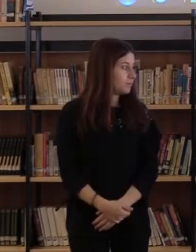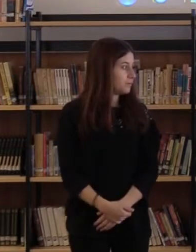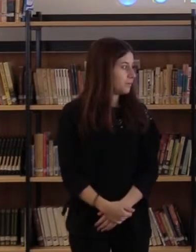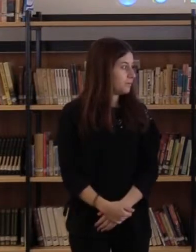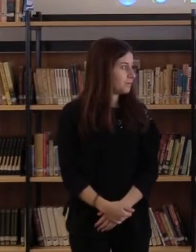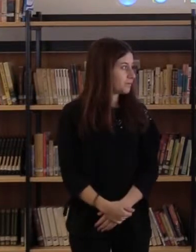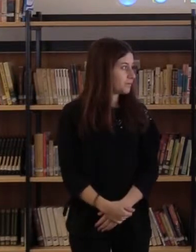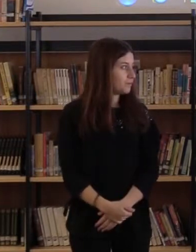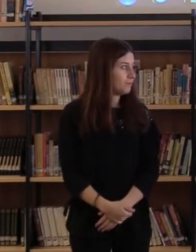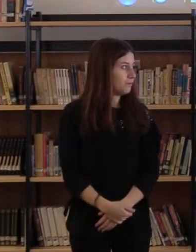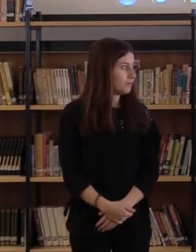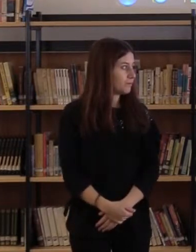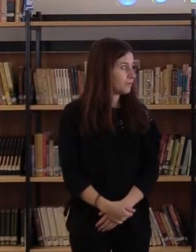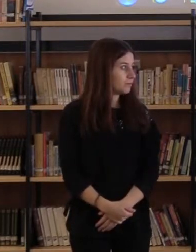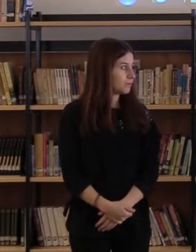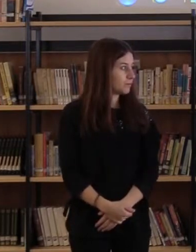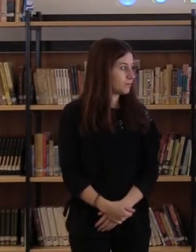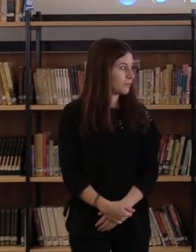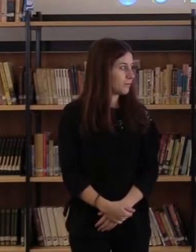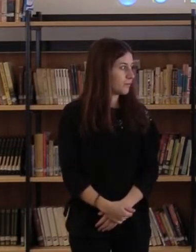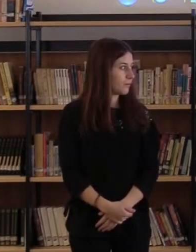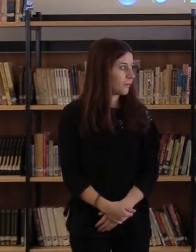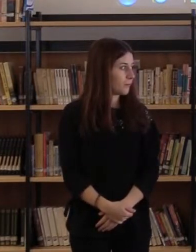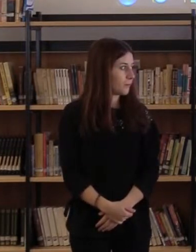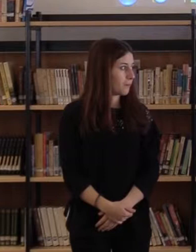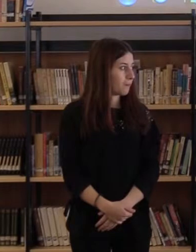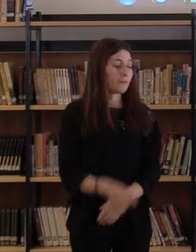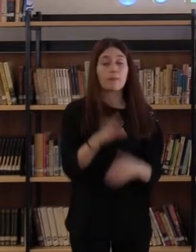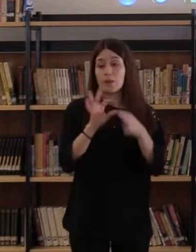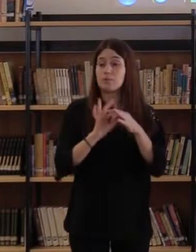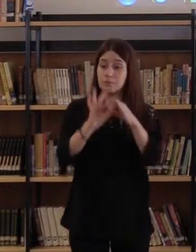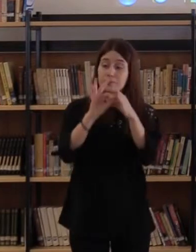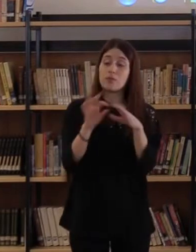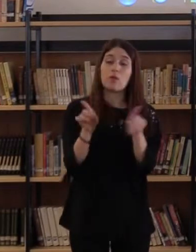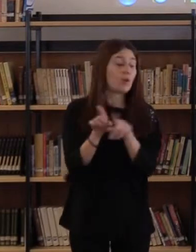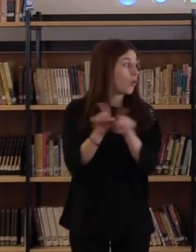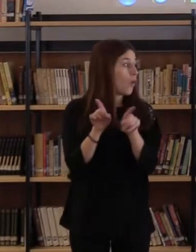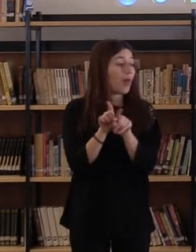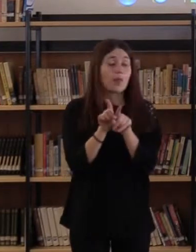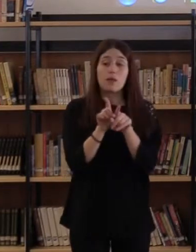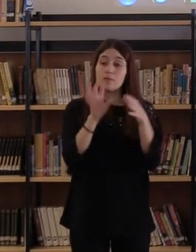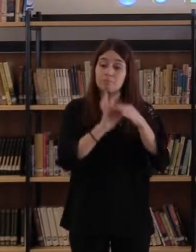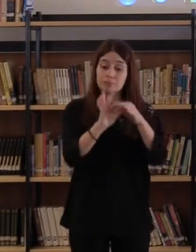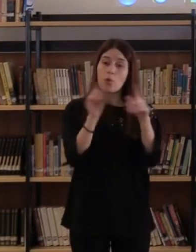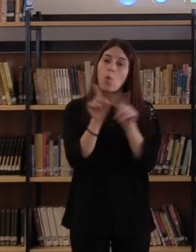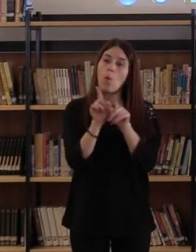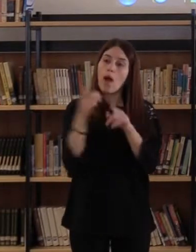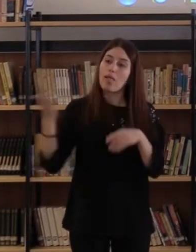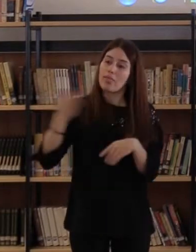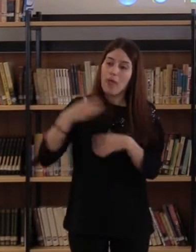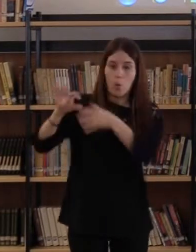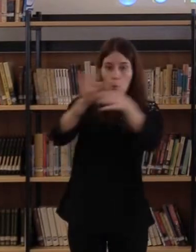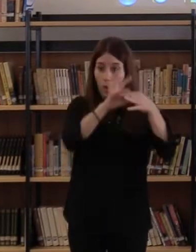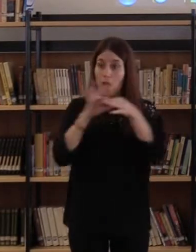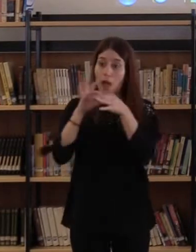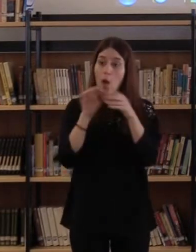Assim, amor. E assim, a ligação, algo que nos une e que